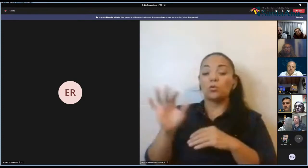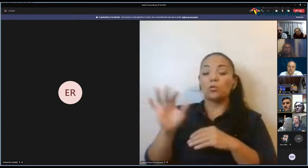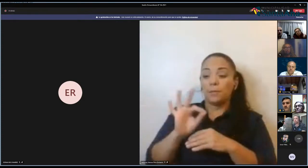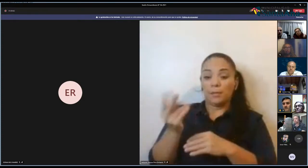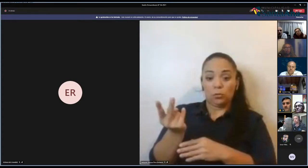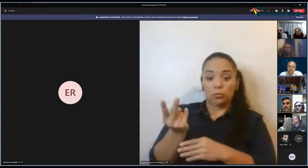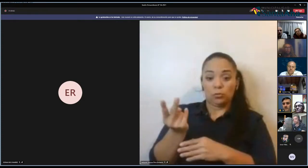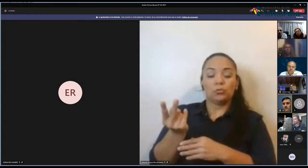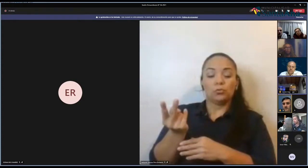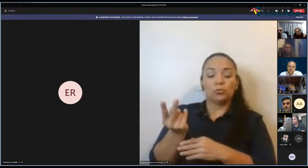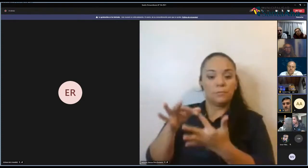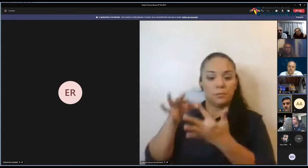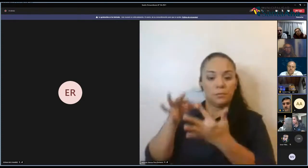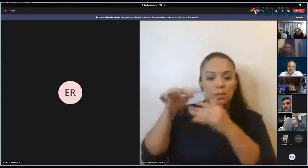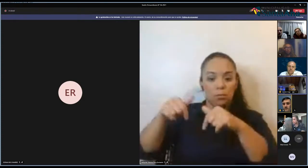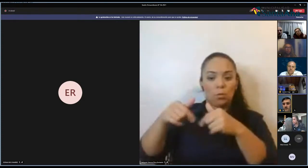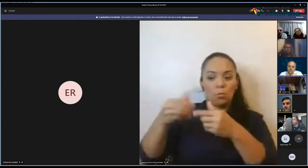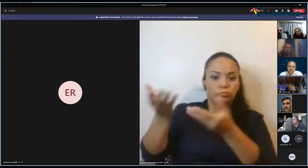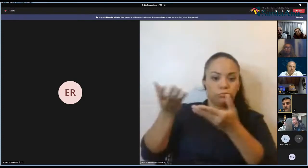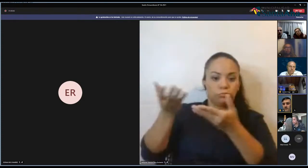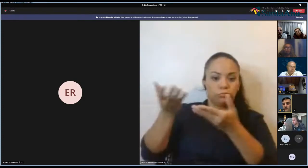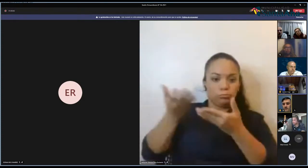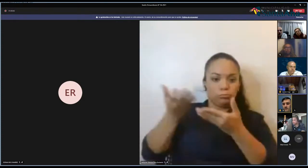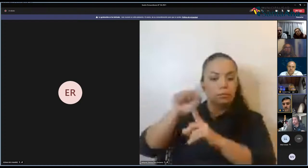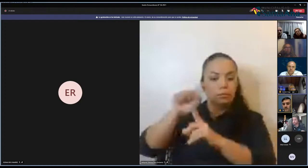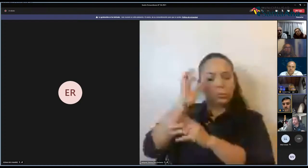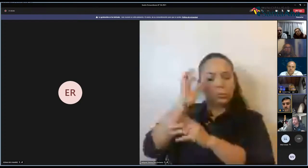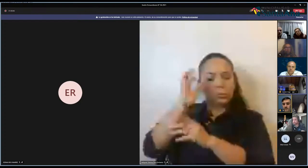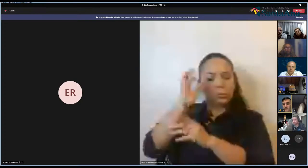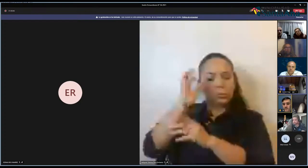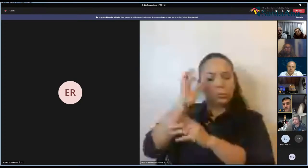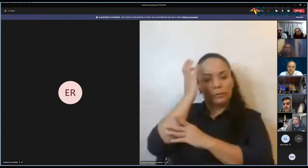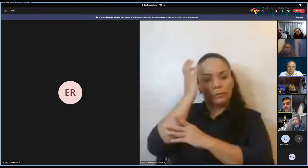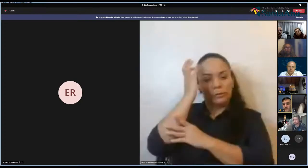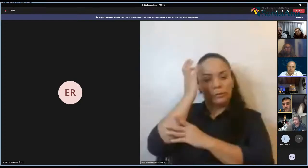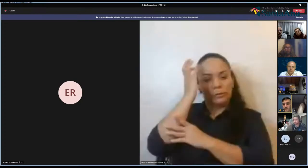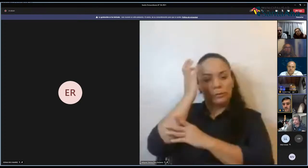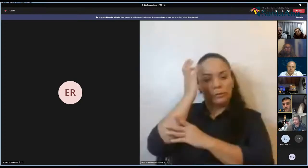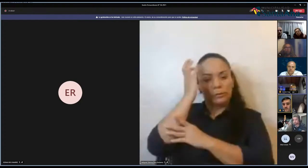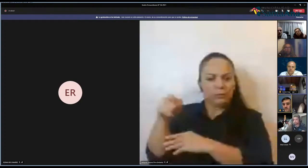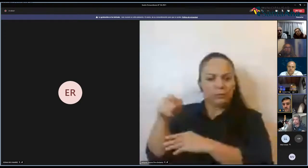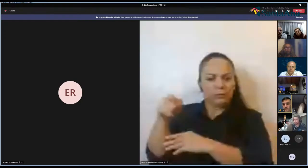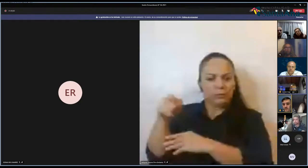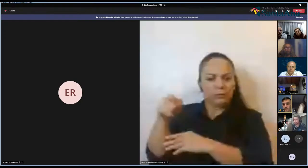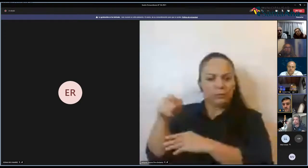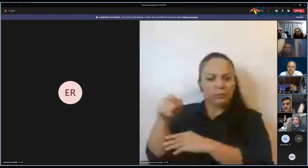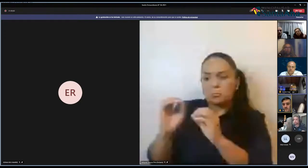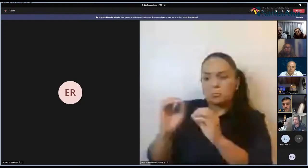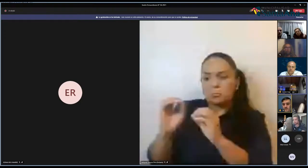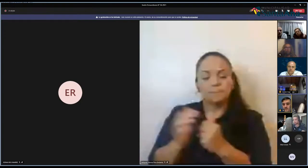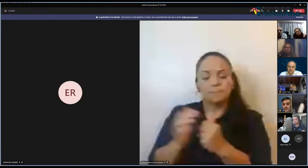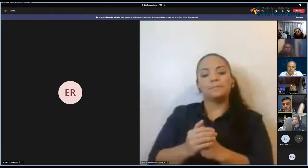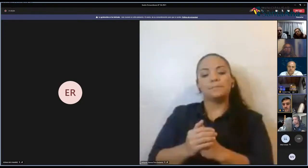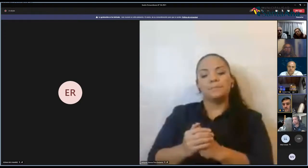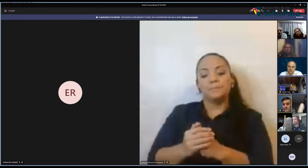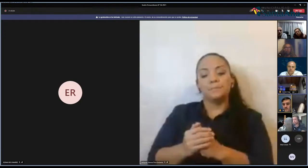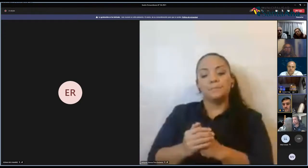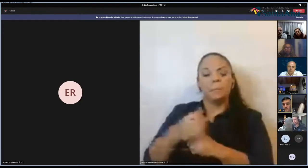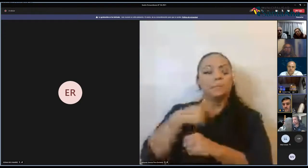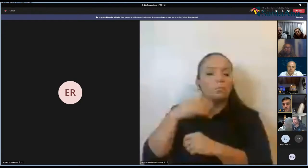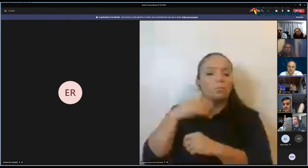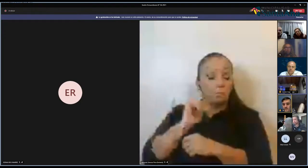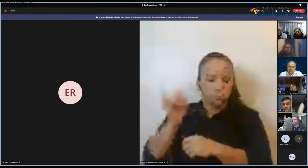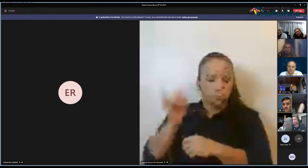degradar dar a conocer esta situación tan preocupante que tiene años que está sin resolver voy por la misma línea que está